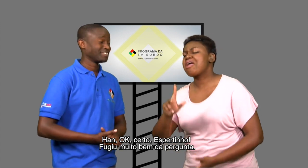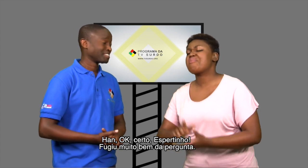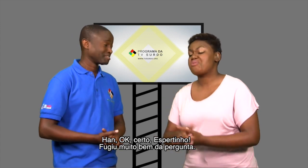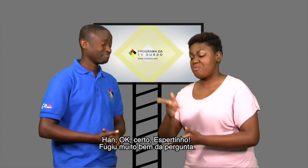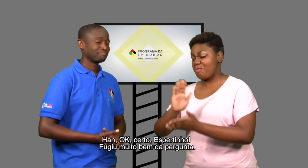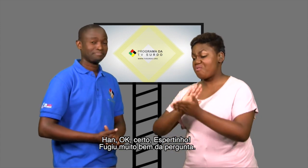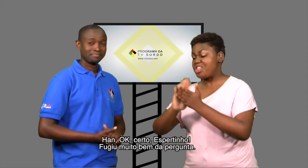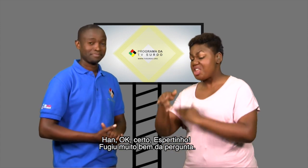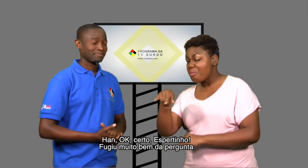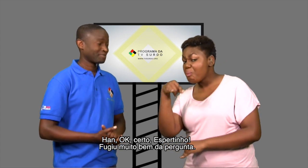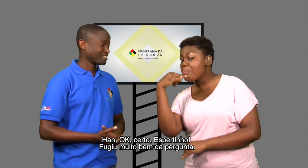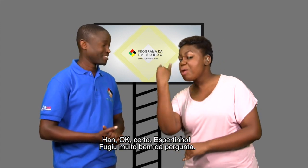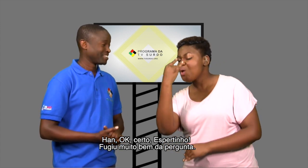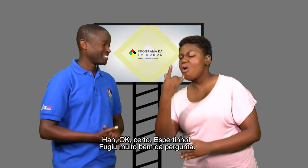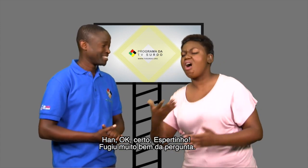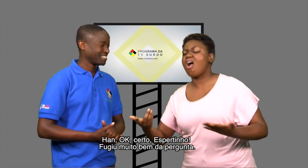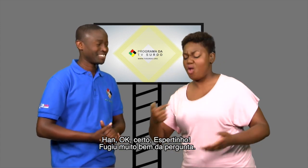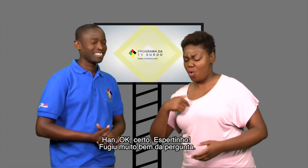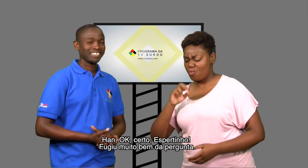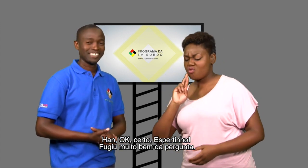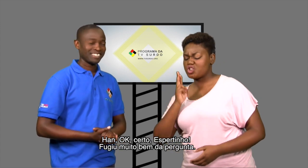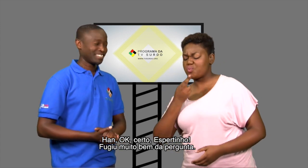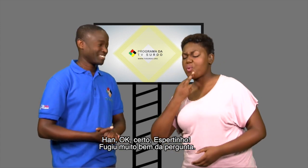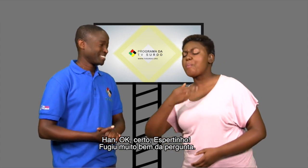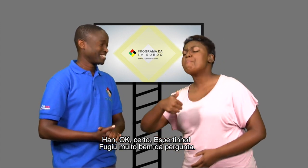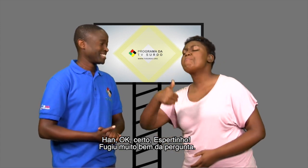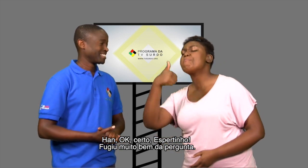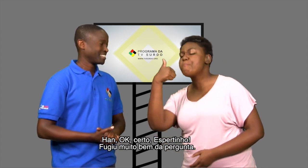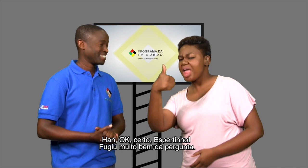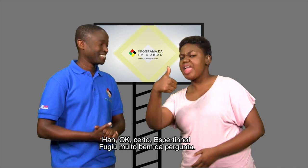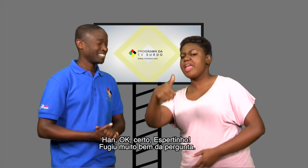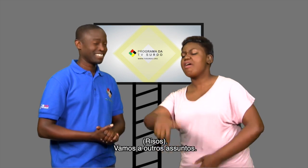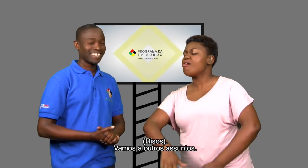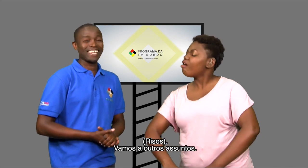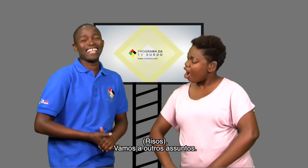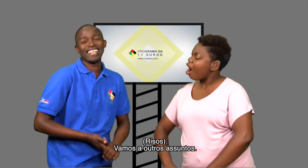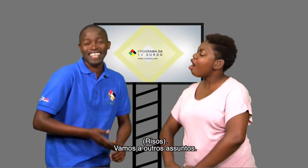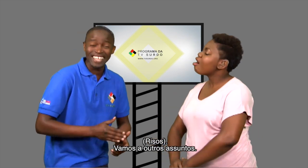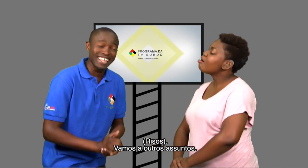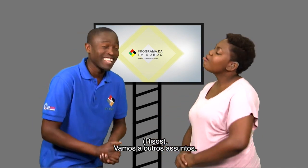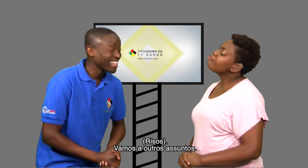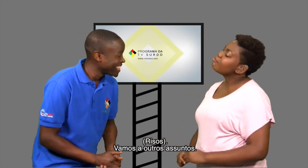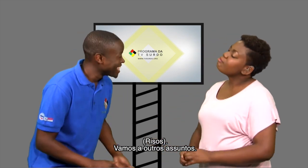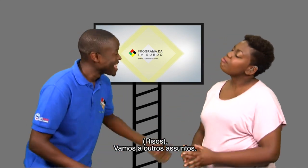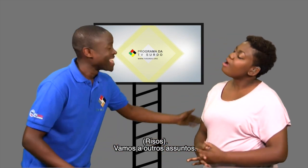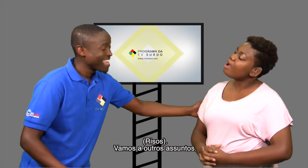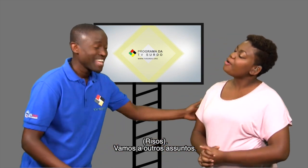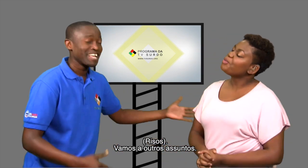Ah, ok, certo, espertinho. Fugiu muito bem da pergunta.